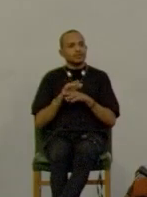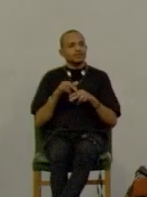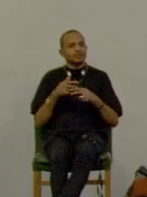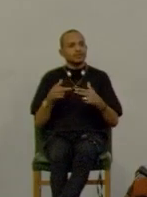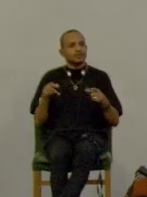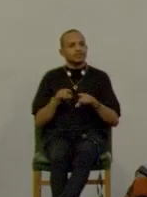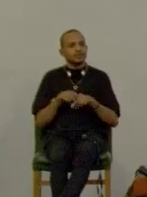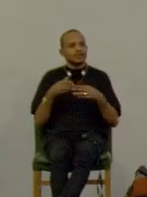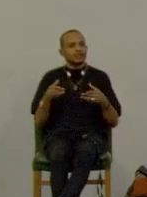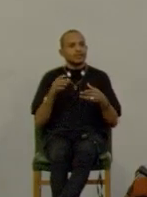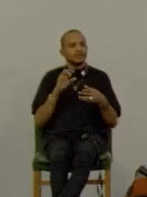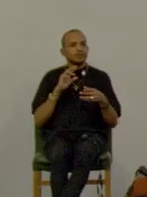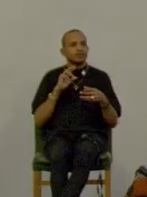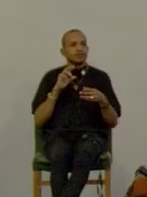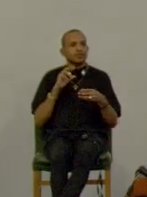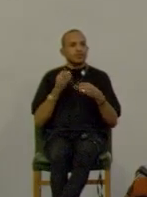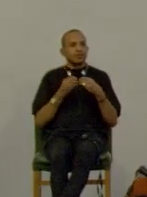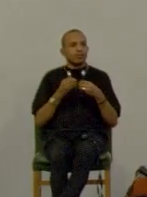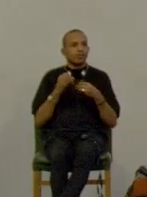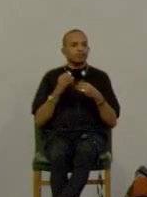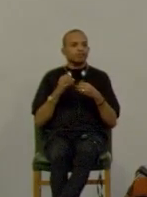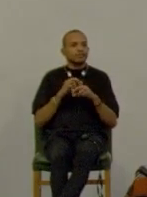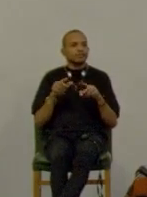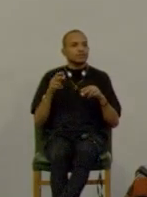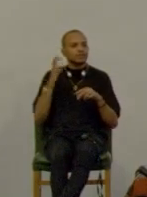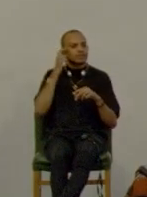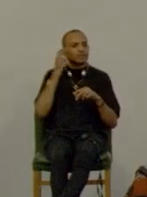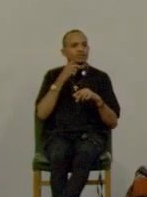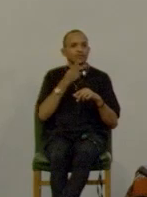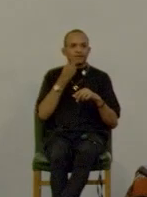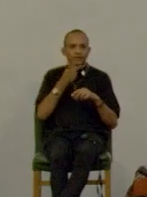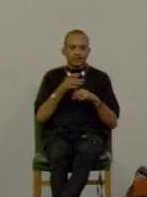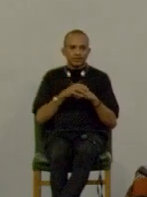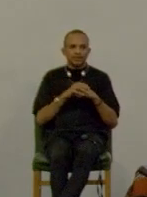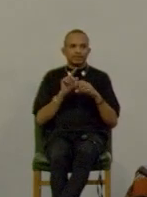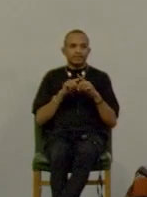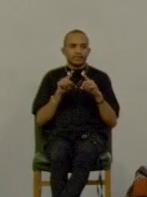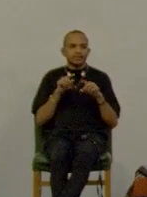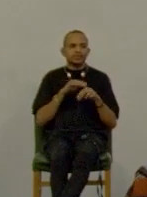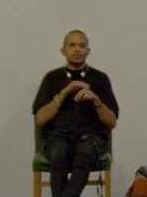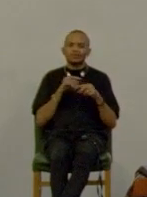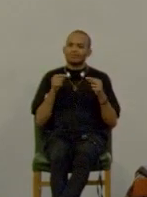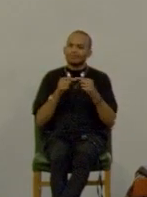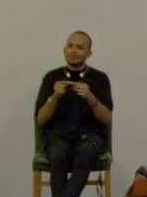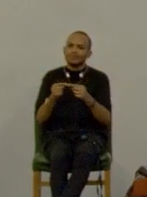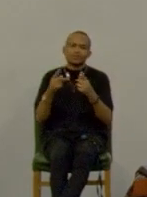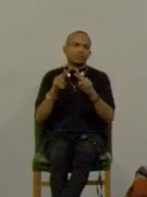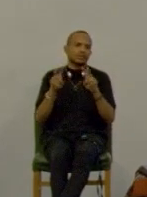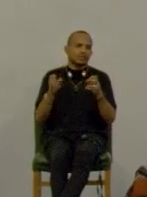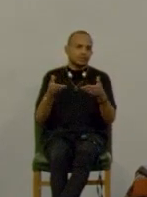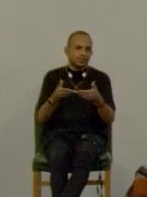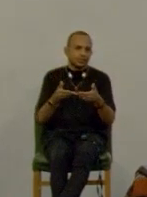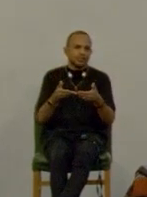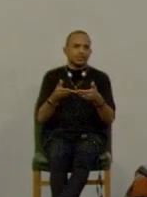biodiversidade. Então, não é só uma riqueza cultural que elas trazem, é de biodiversidade, como tu colocaste. Conversa muito com essa temática de